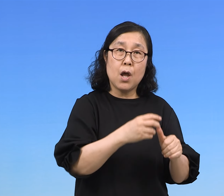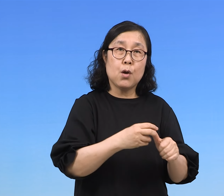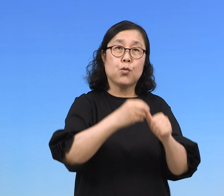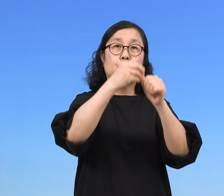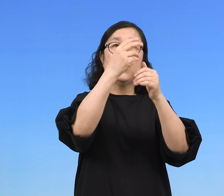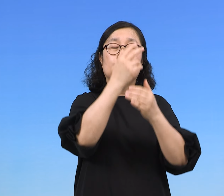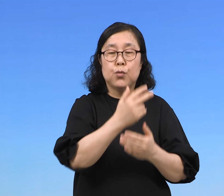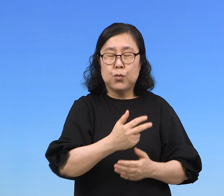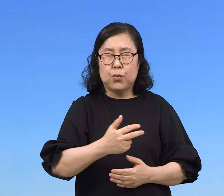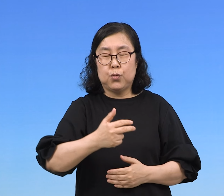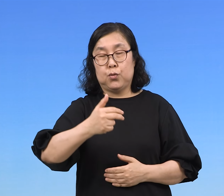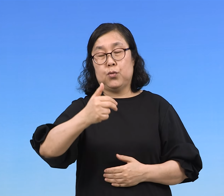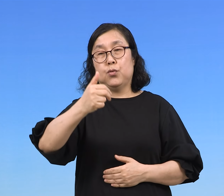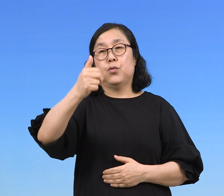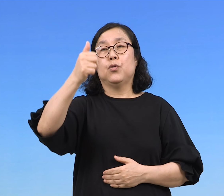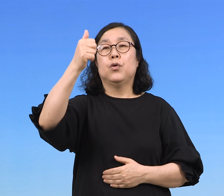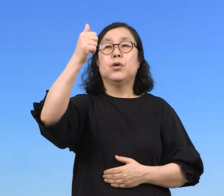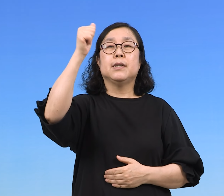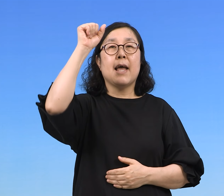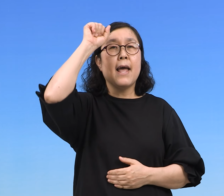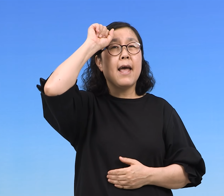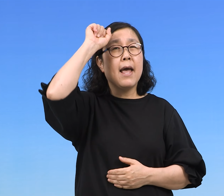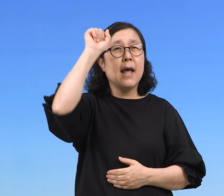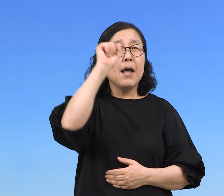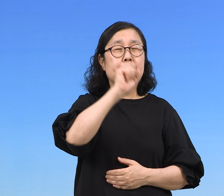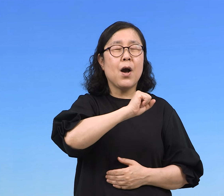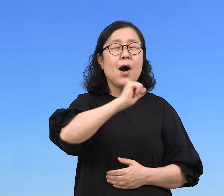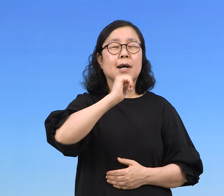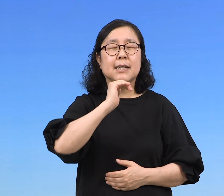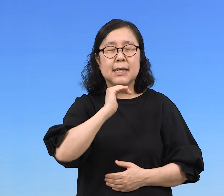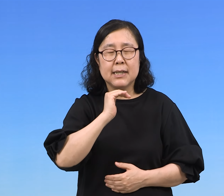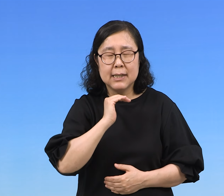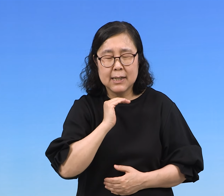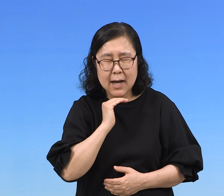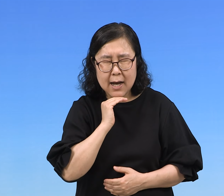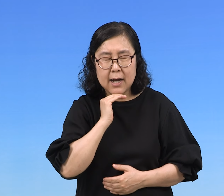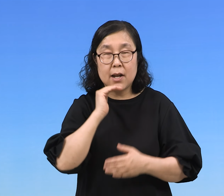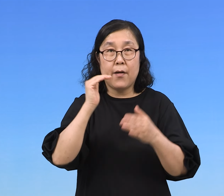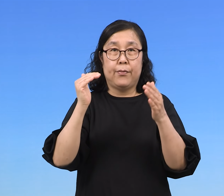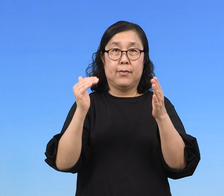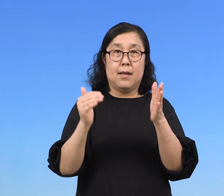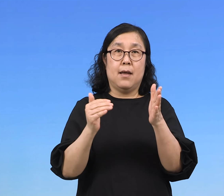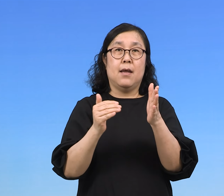예수 내 구주, 새벽 기다렸네, 새벽